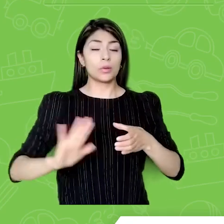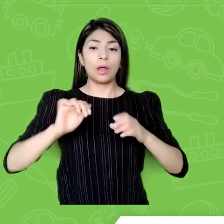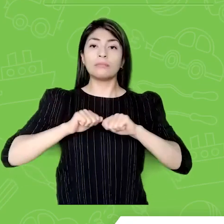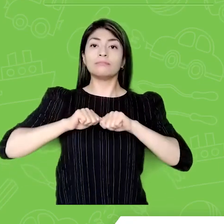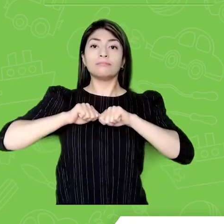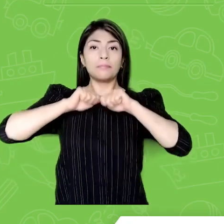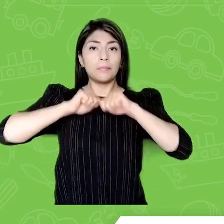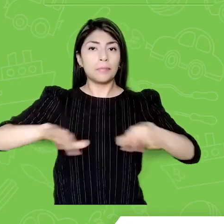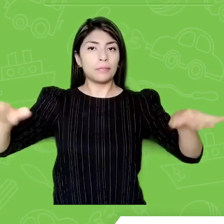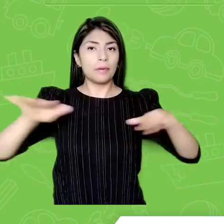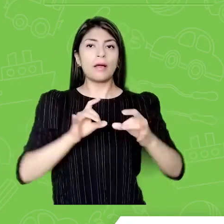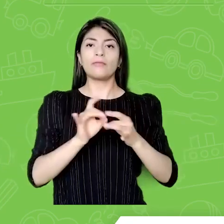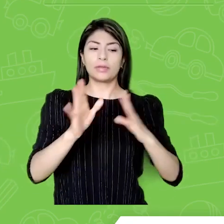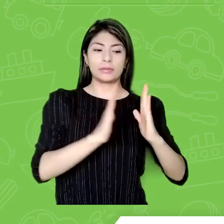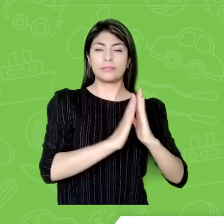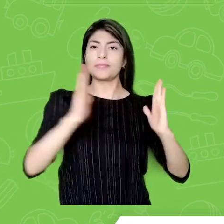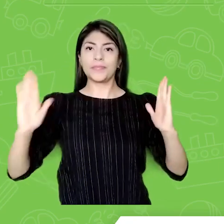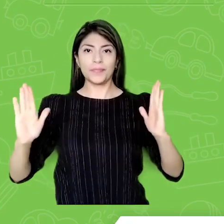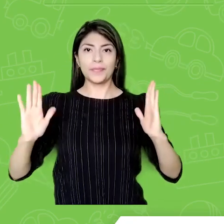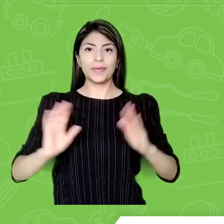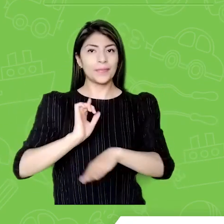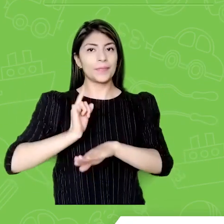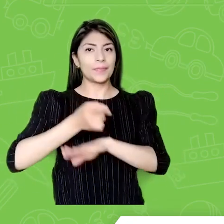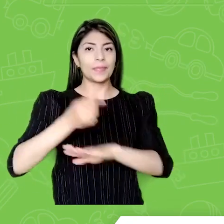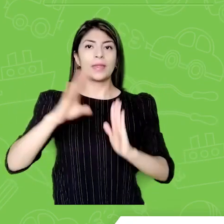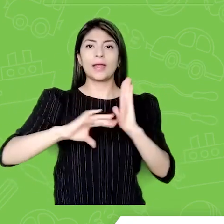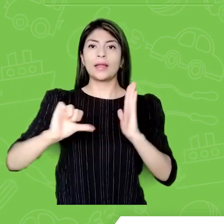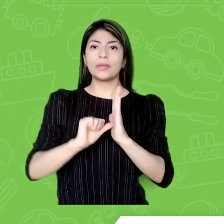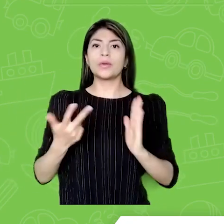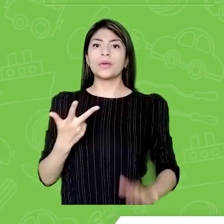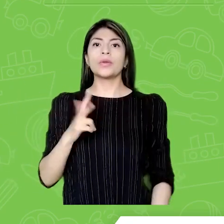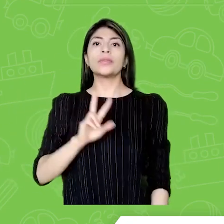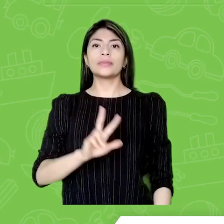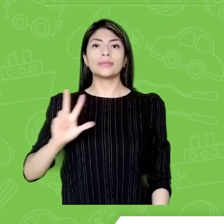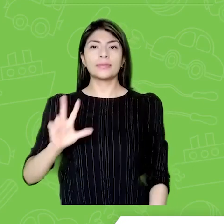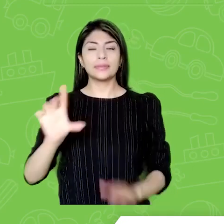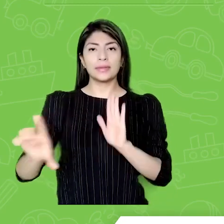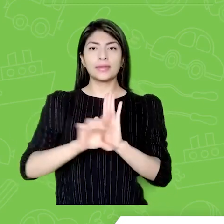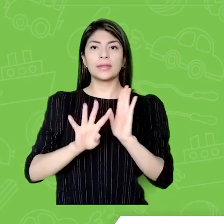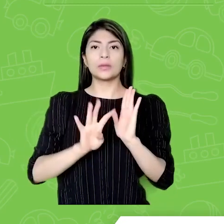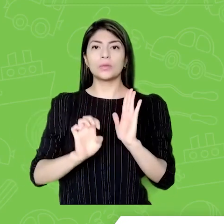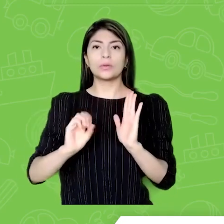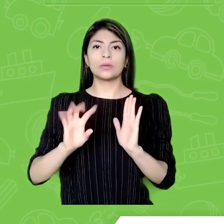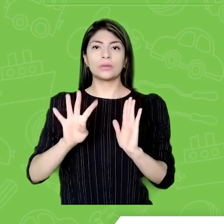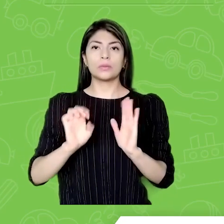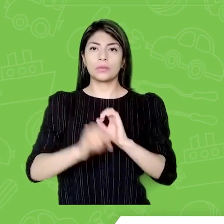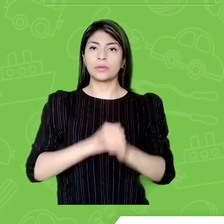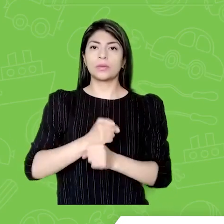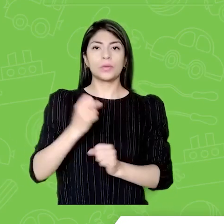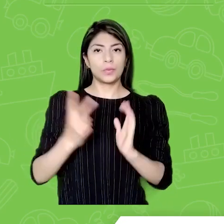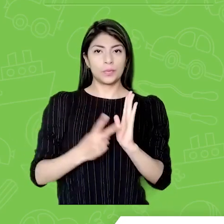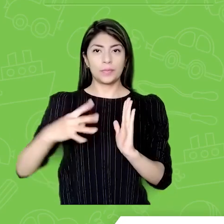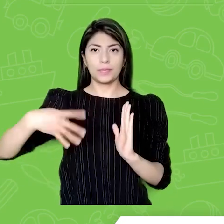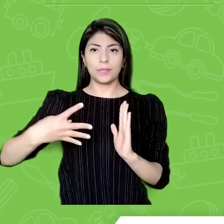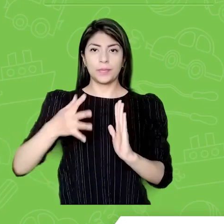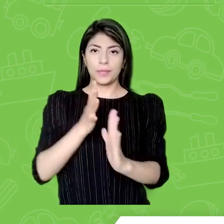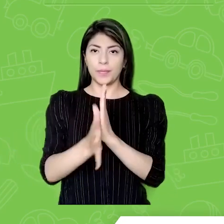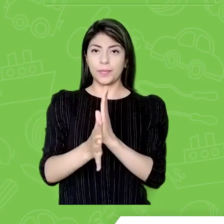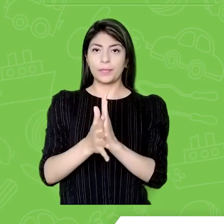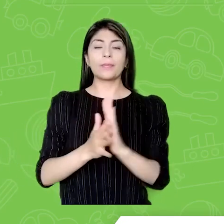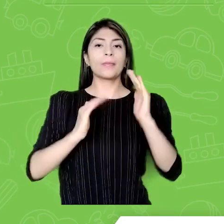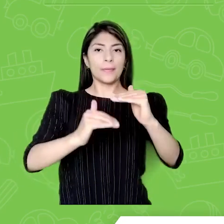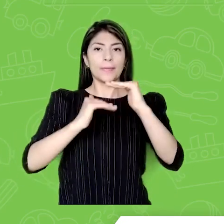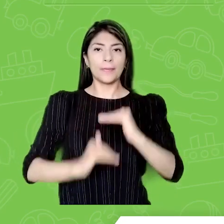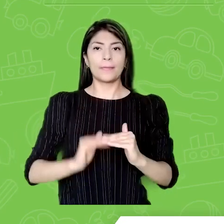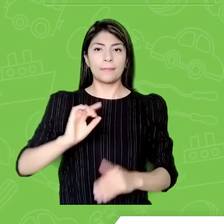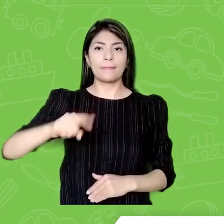mismo, conforme a lo dispuesto en el artículo 33 de la Ley 909 de 2004. Parágrafo 1.